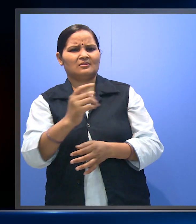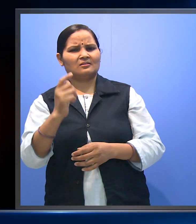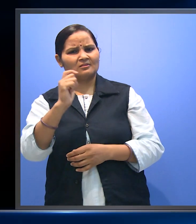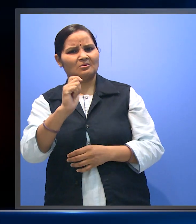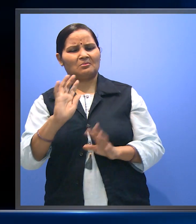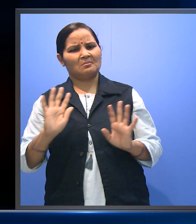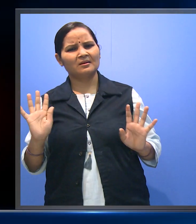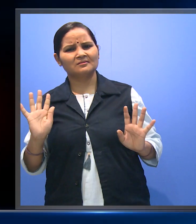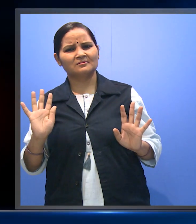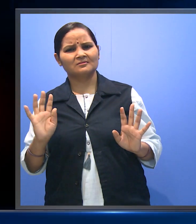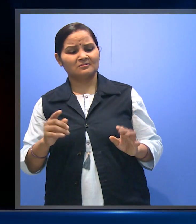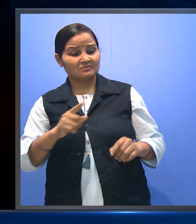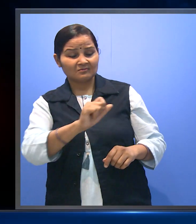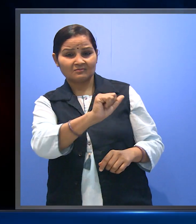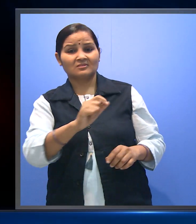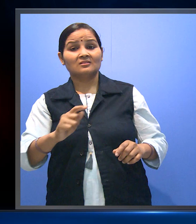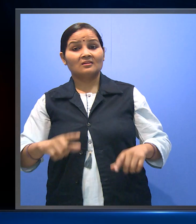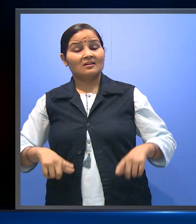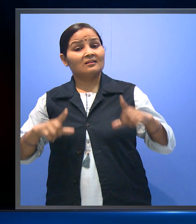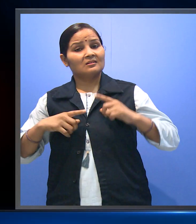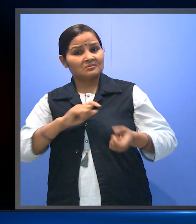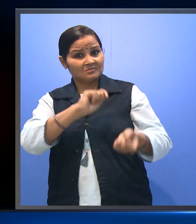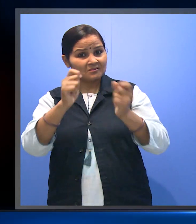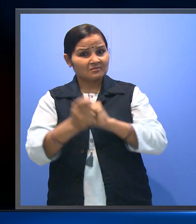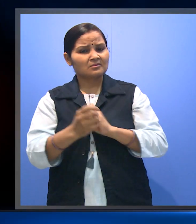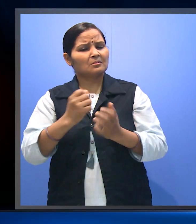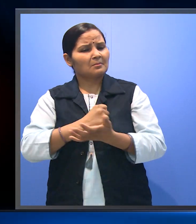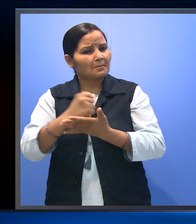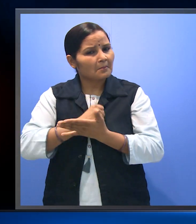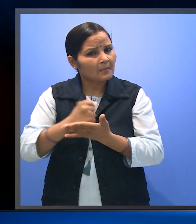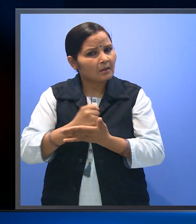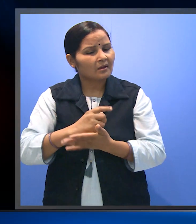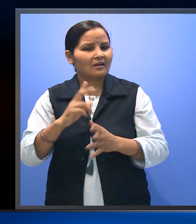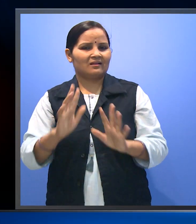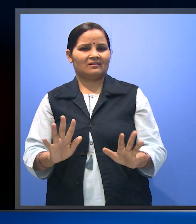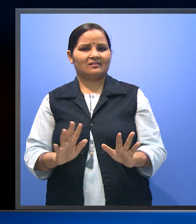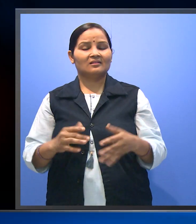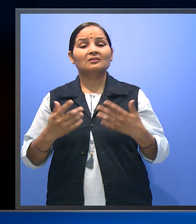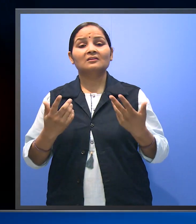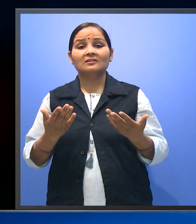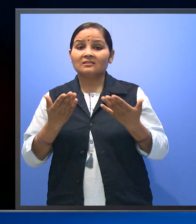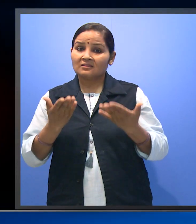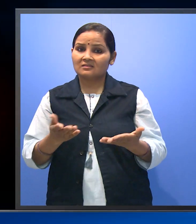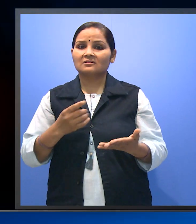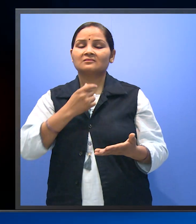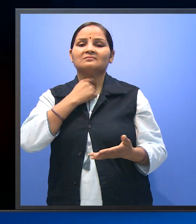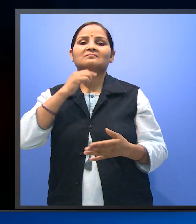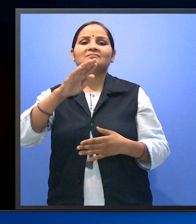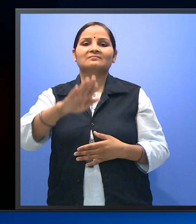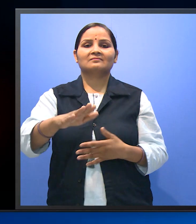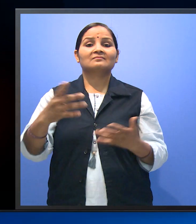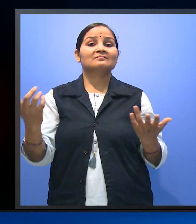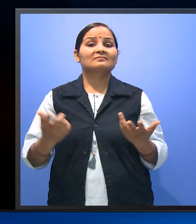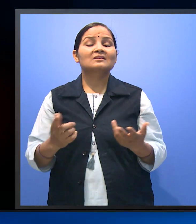उनके जीवन में भी परिवर्तन लाने के लिए हमें निमित्त बनना है। इसलिए हम ये संकल्प करें कि